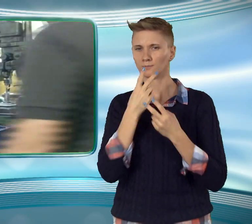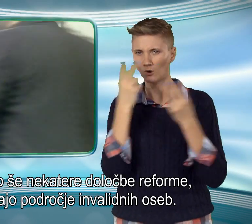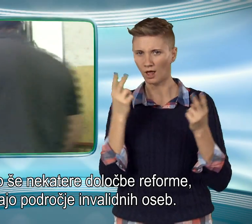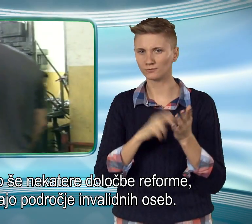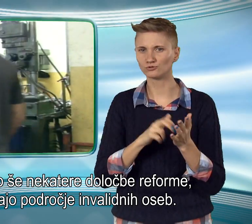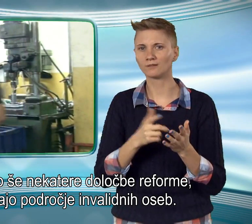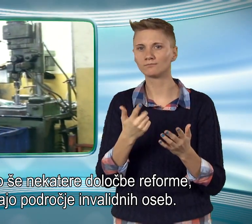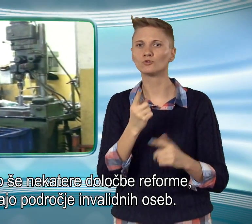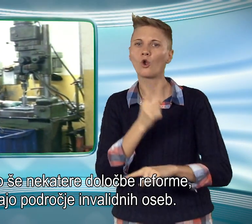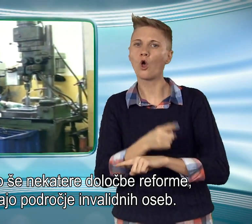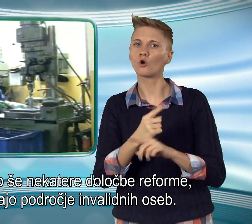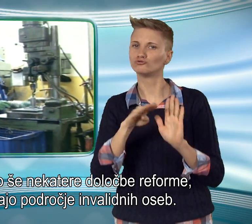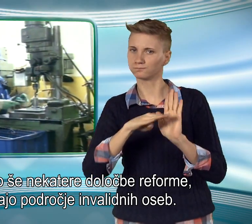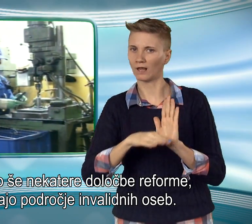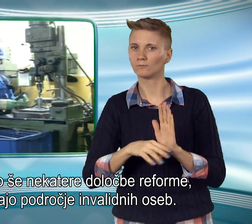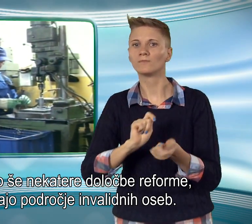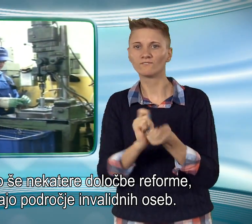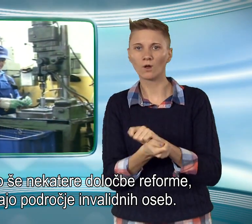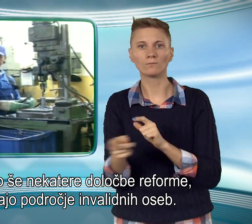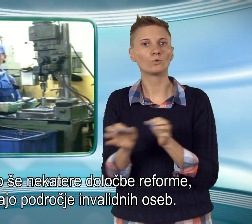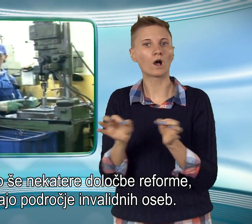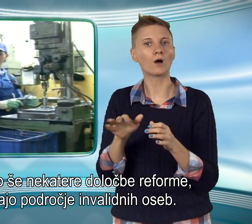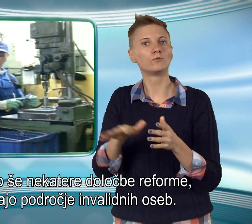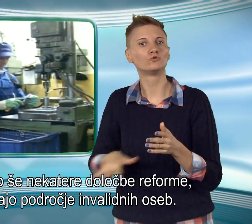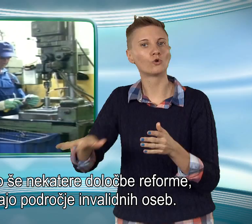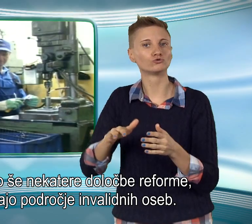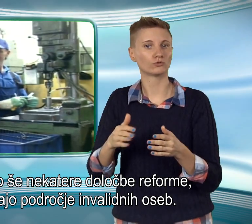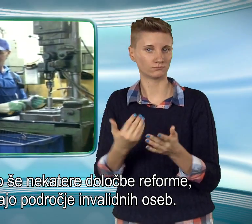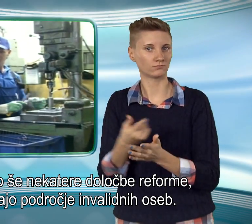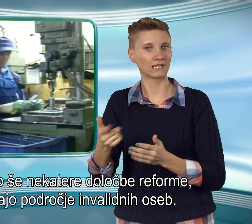Poglejmo še nekatere določbe reforme, ki urejajo področje invalidnih oseb.